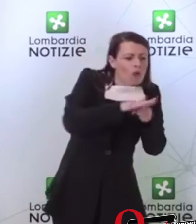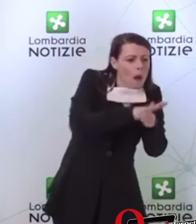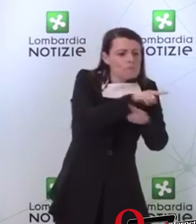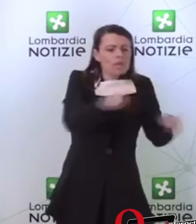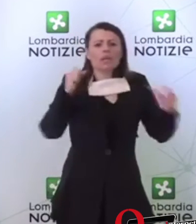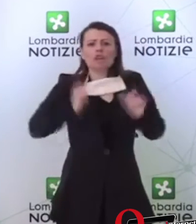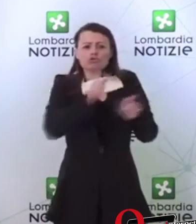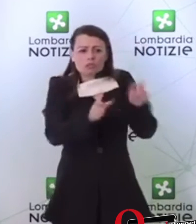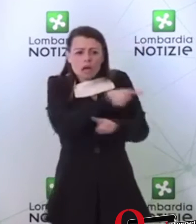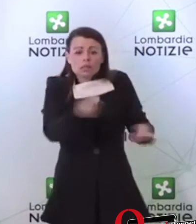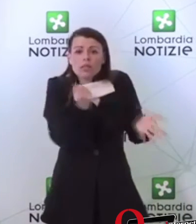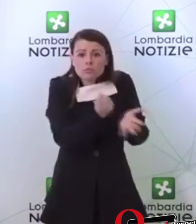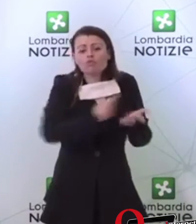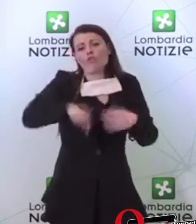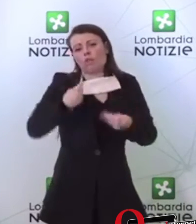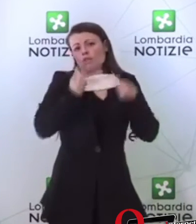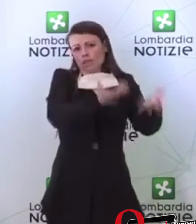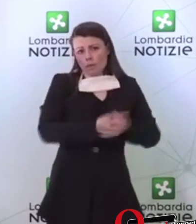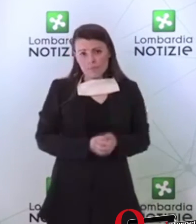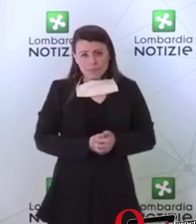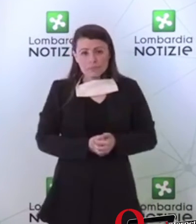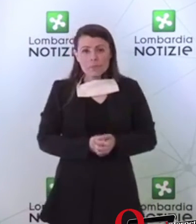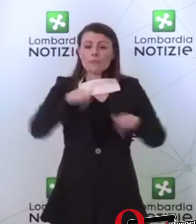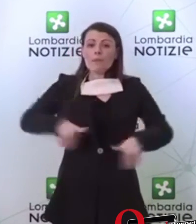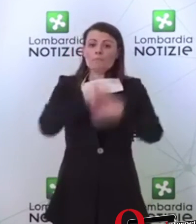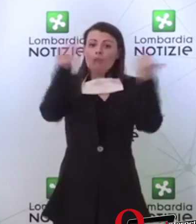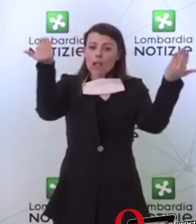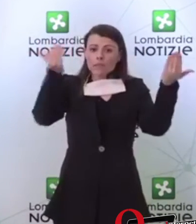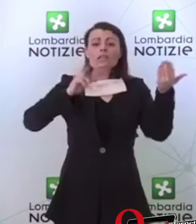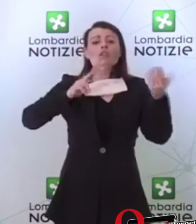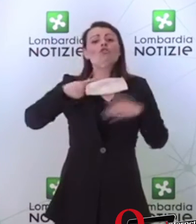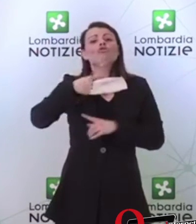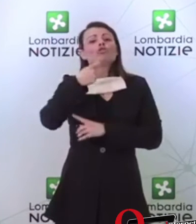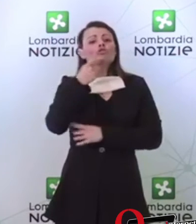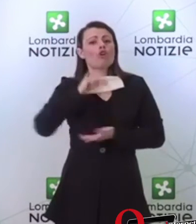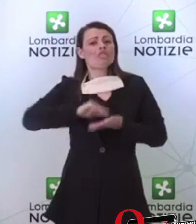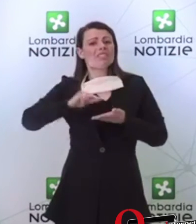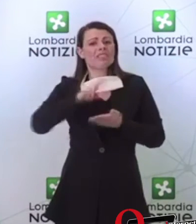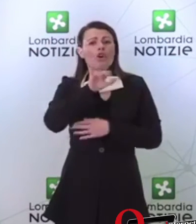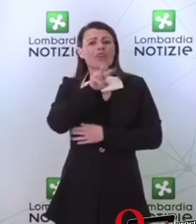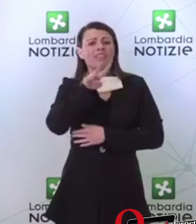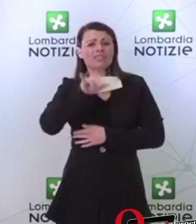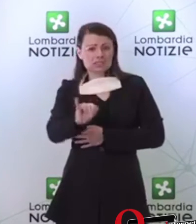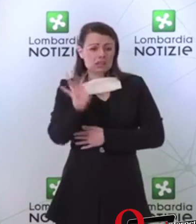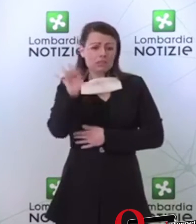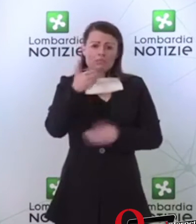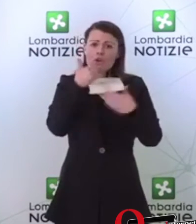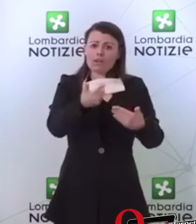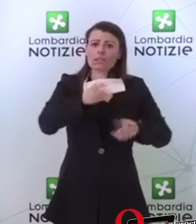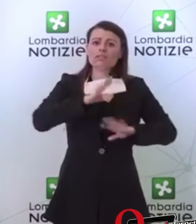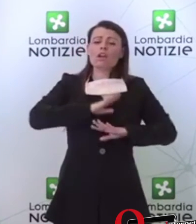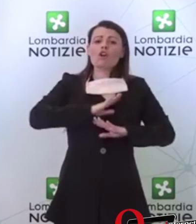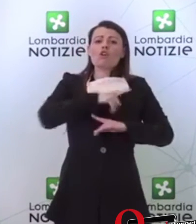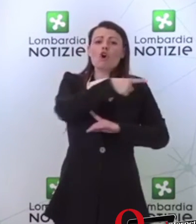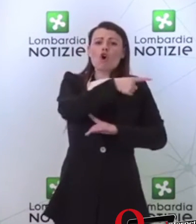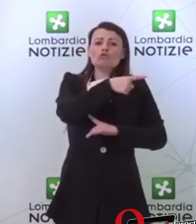di cittadini. Stamattina il sottosegretario Rizzi ha ottenuto dal Console della